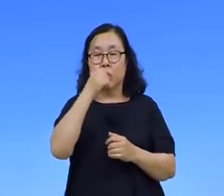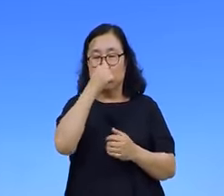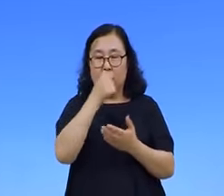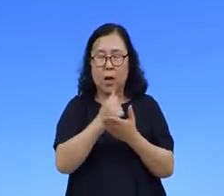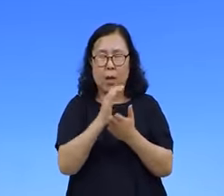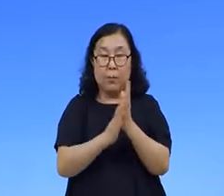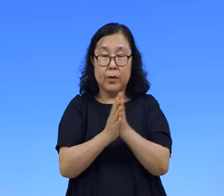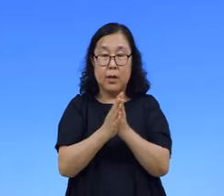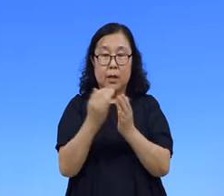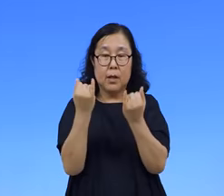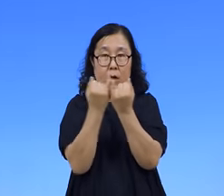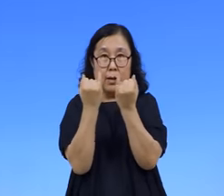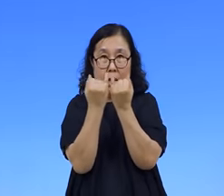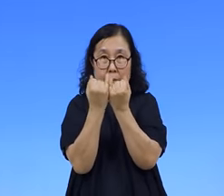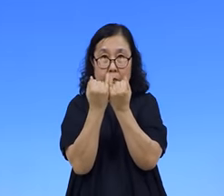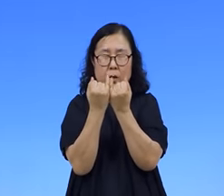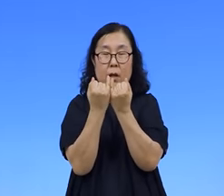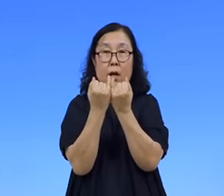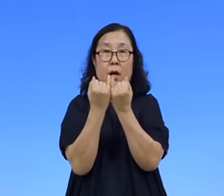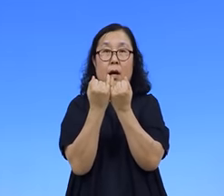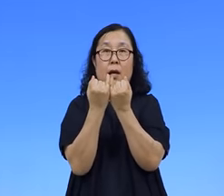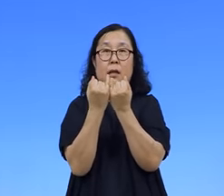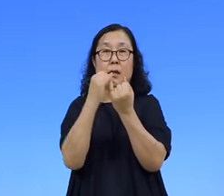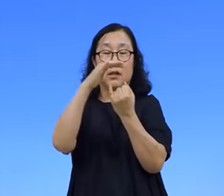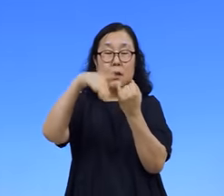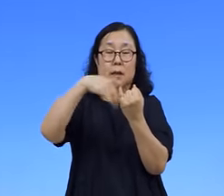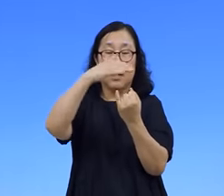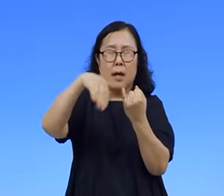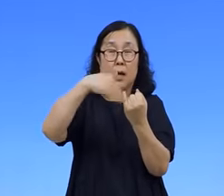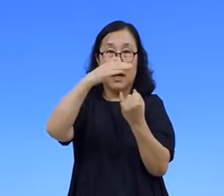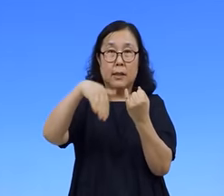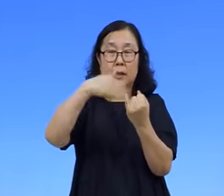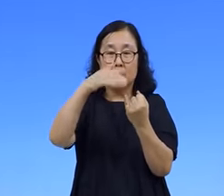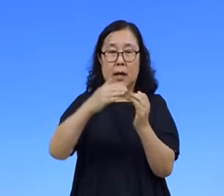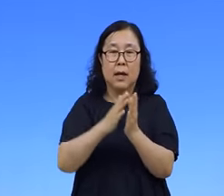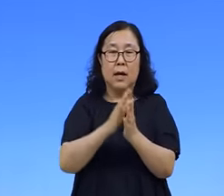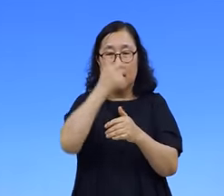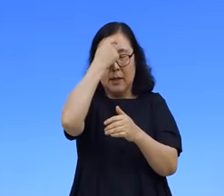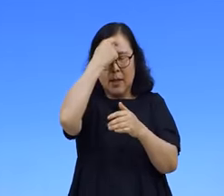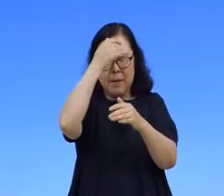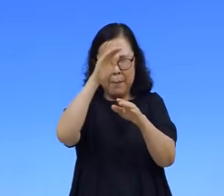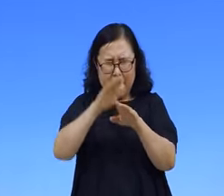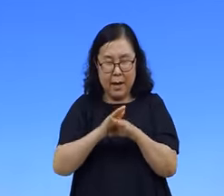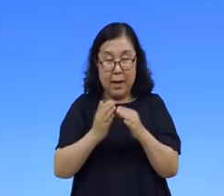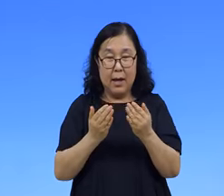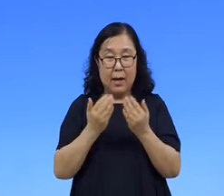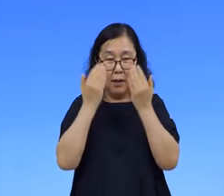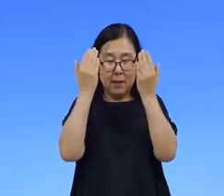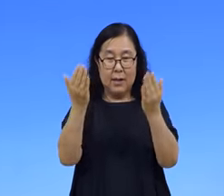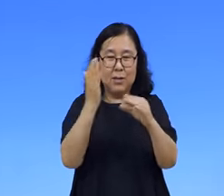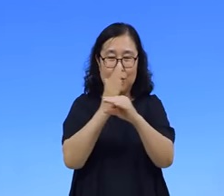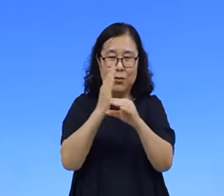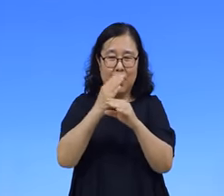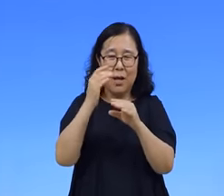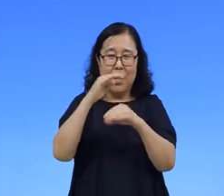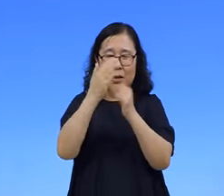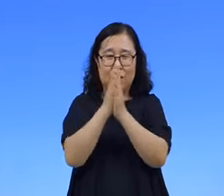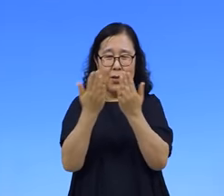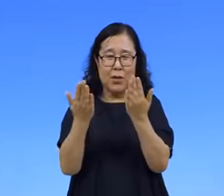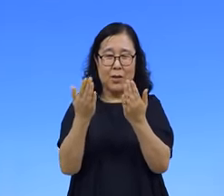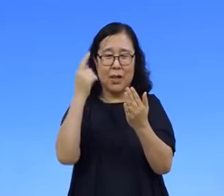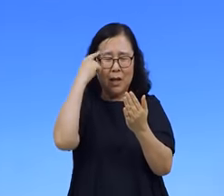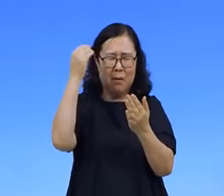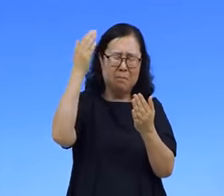그래가지고 그 아무 죄 없는 아가씨가 예배 드리다가 이게 날벼락을 당한 거 아닙니까? 목사거든요. 성경에 맞아가지고 막 피가 나고